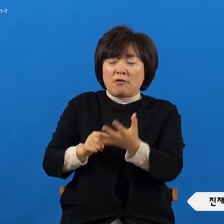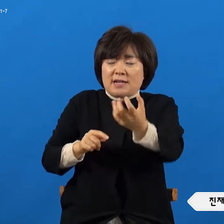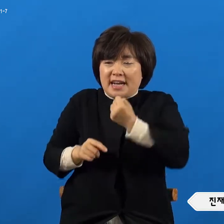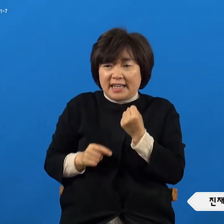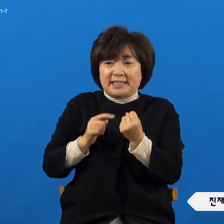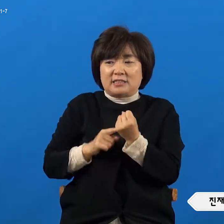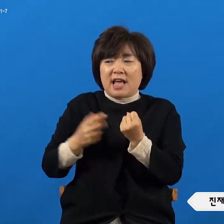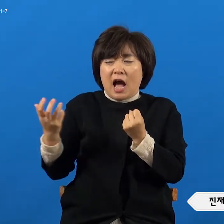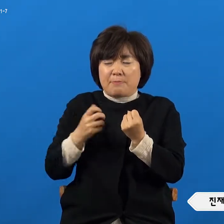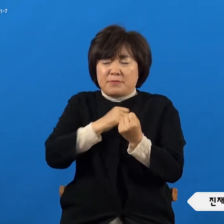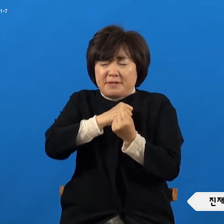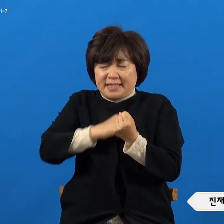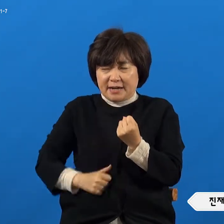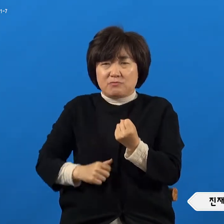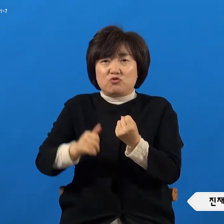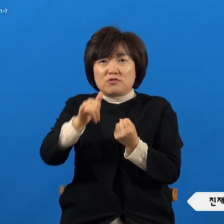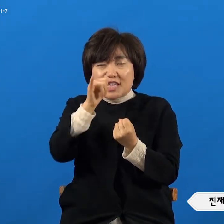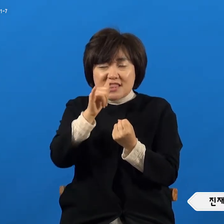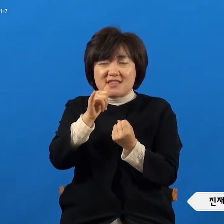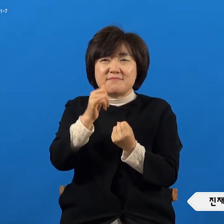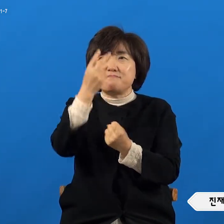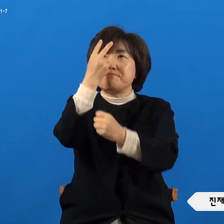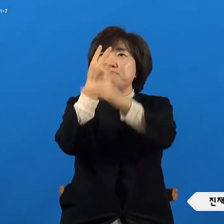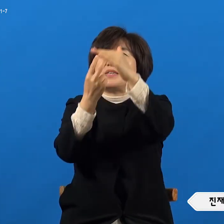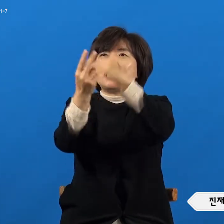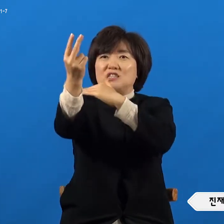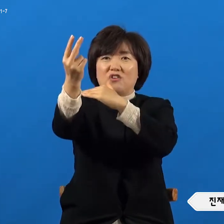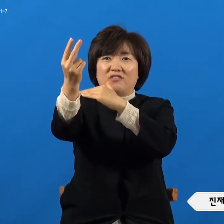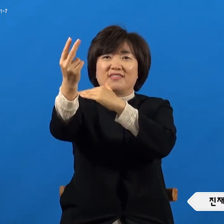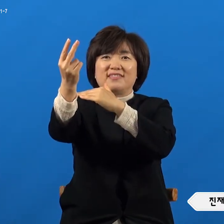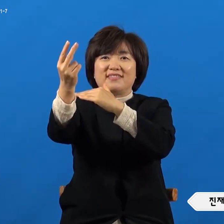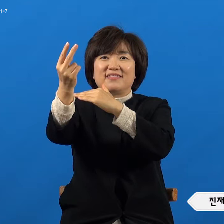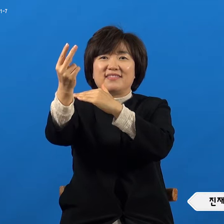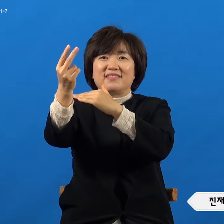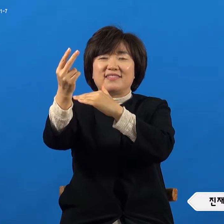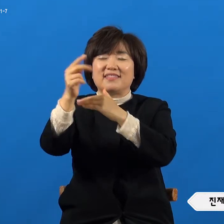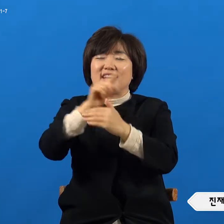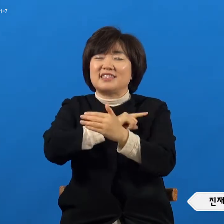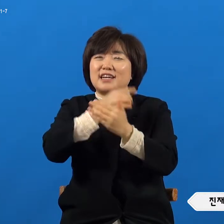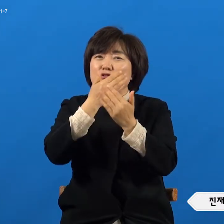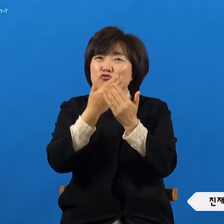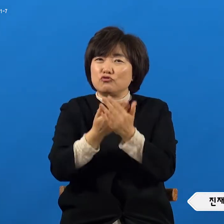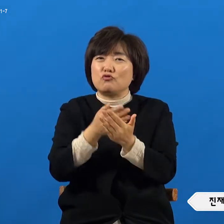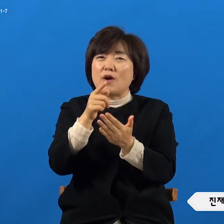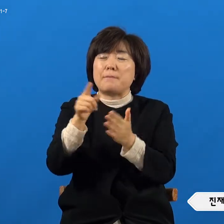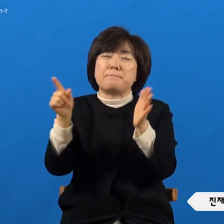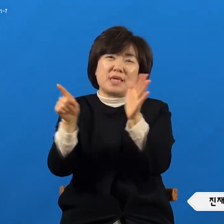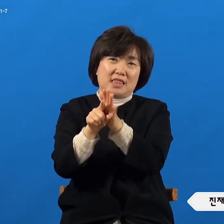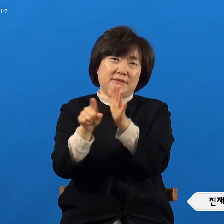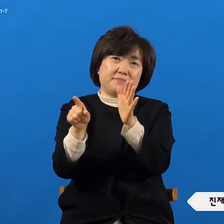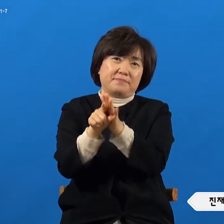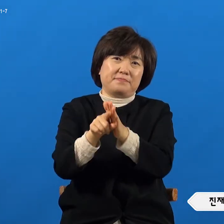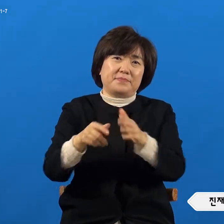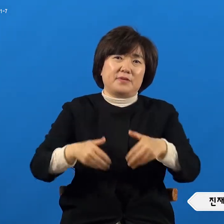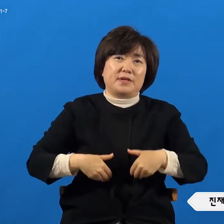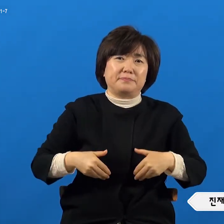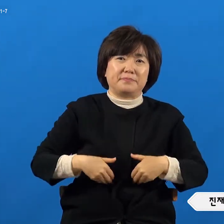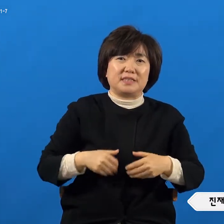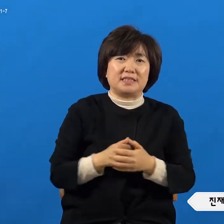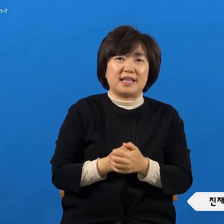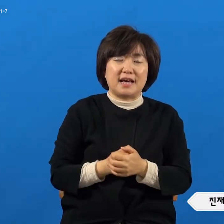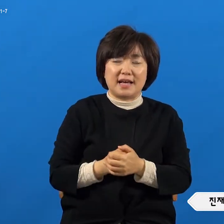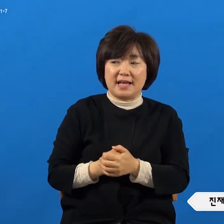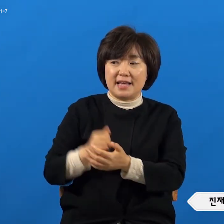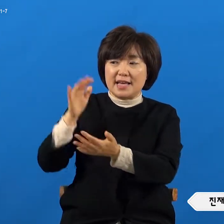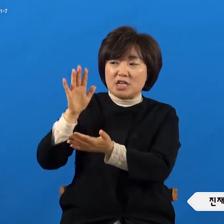그 비전에 대한 가장 중요한 믿음을 가지고 있기 때문입니다.